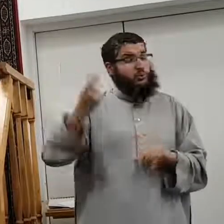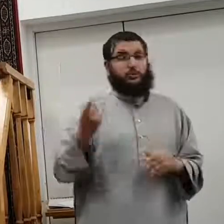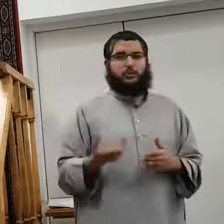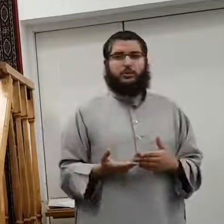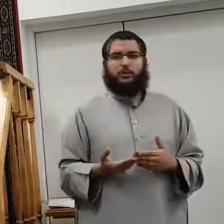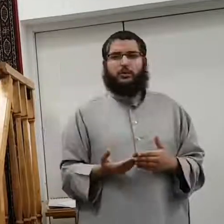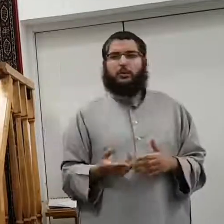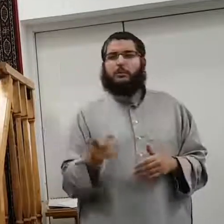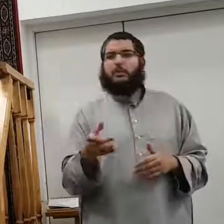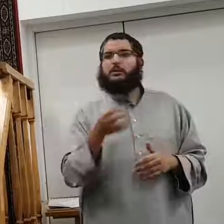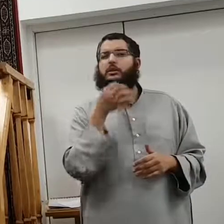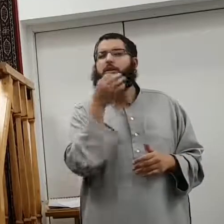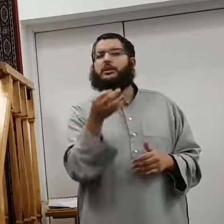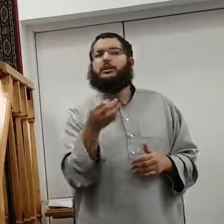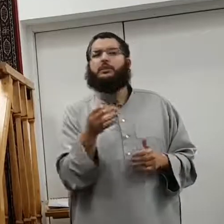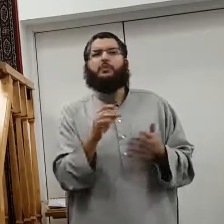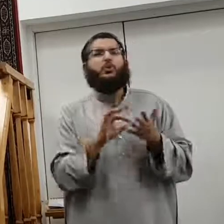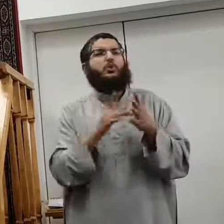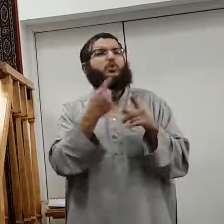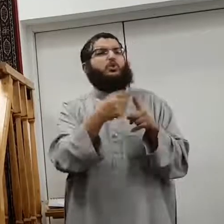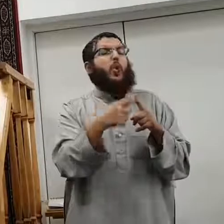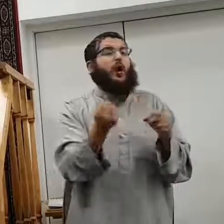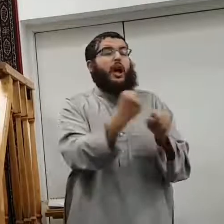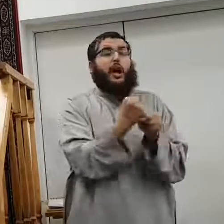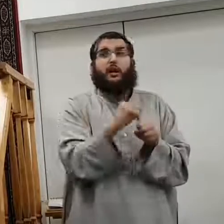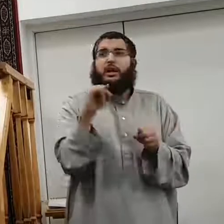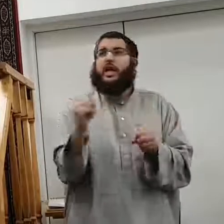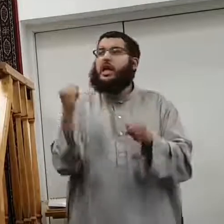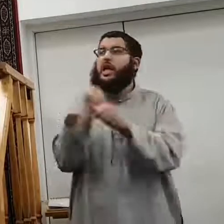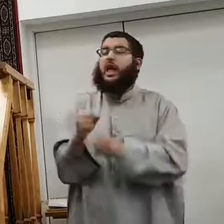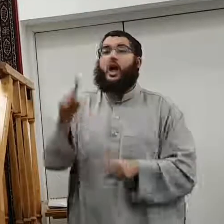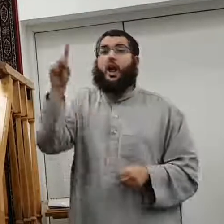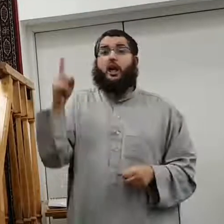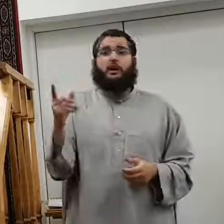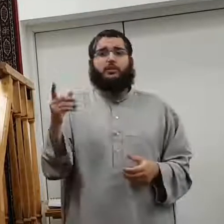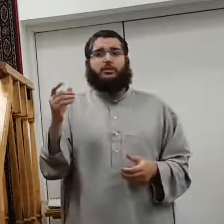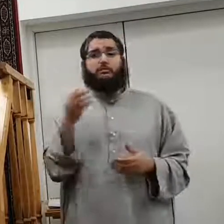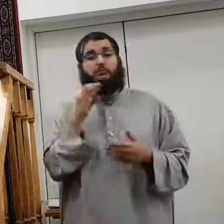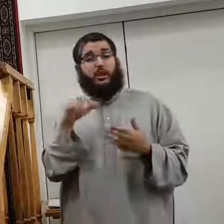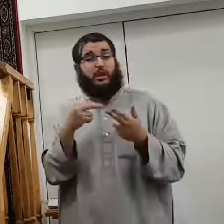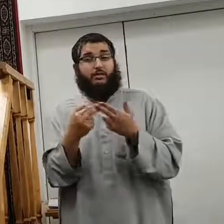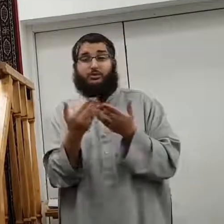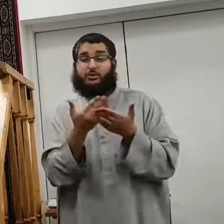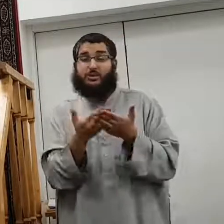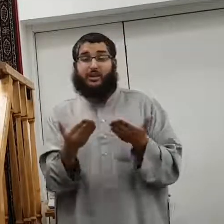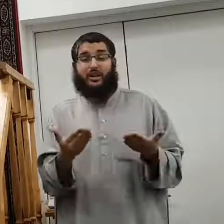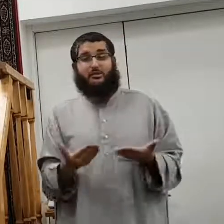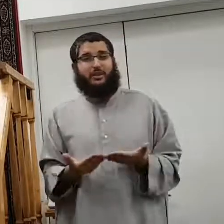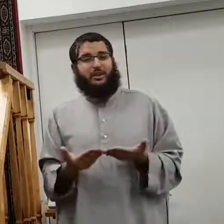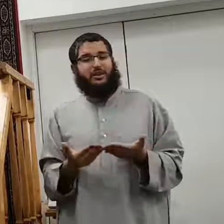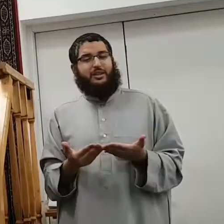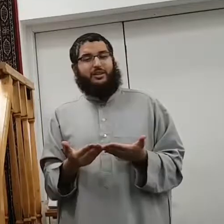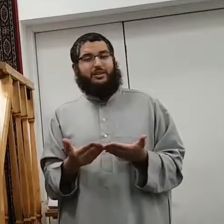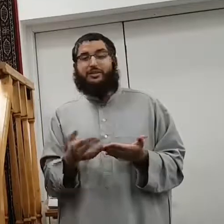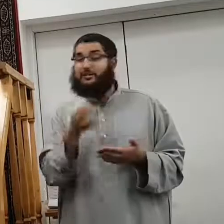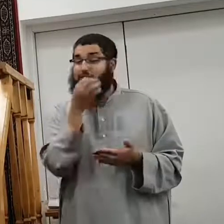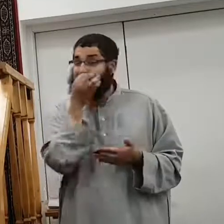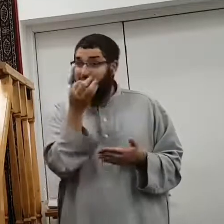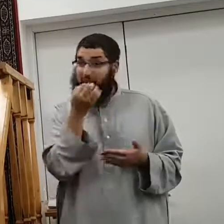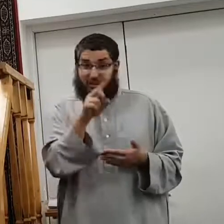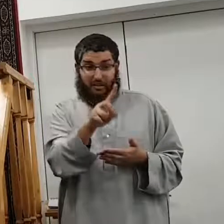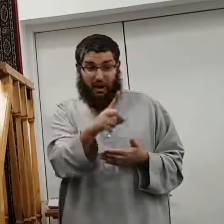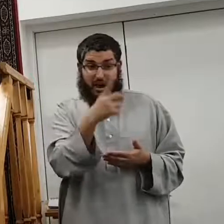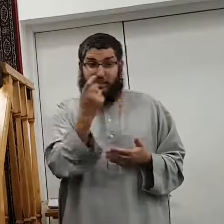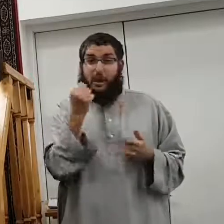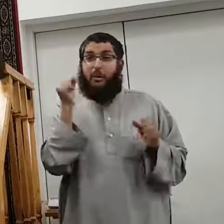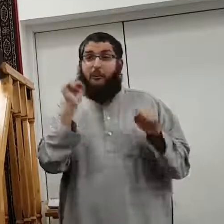Taïb, quelqu'un qui dit oui mais toute chose a un créateur. Qui a créé Allah? Mais la réponse elle est très simple mon frère ainsi que toi ma soeur. Écoute attentivement. S'il y avait